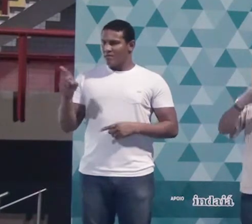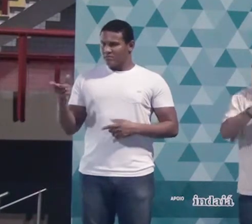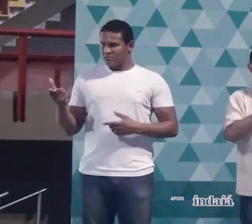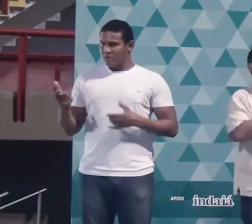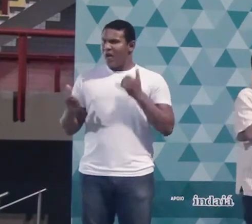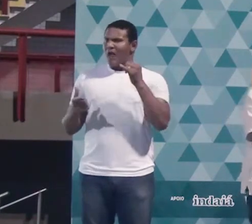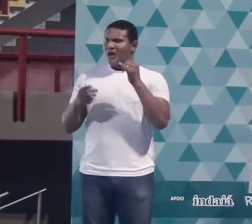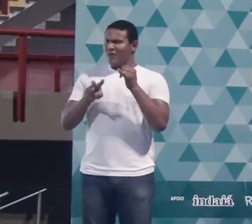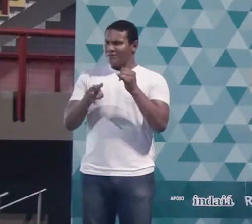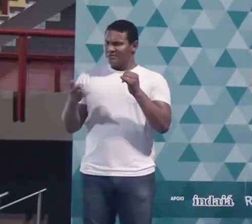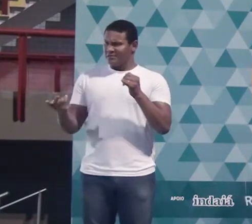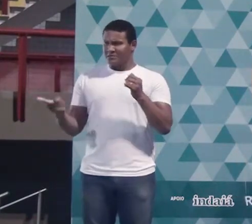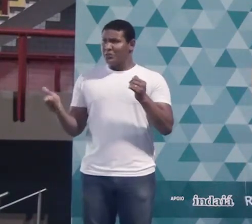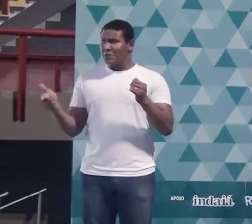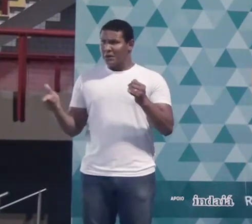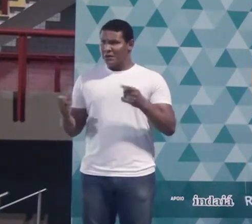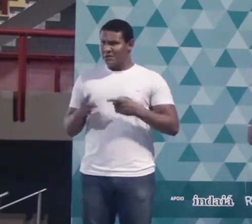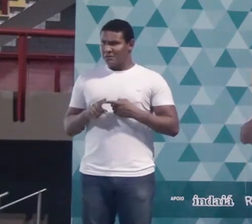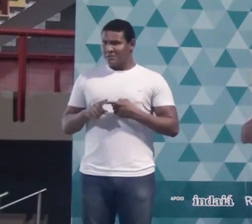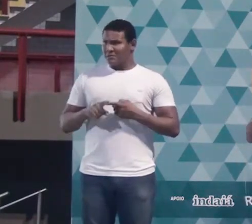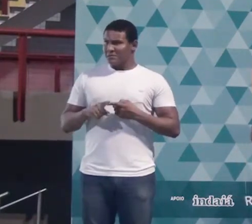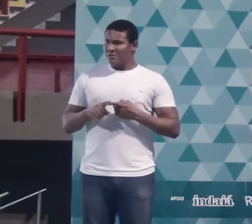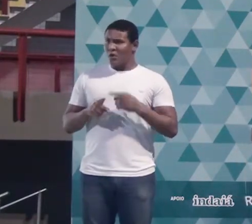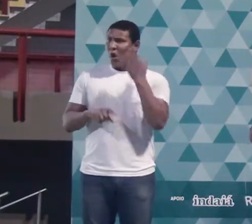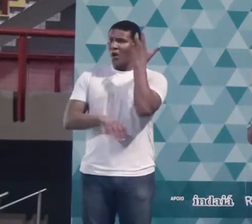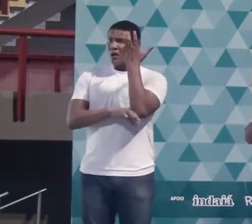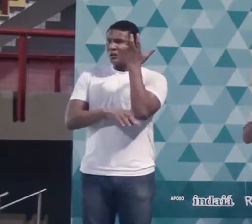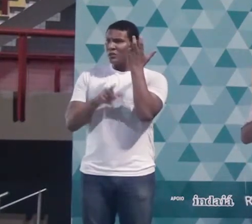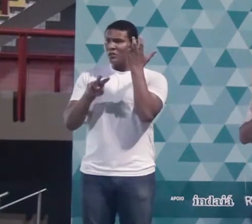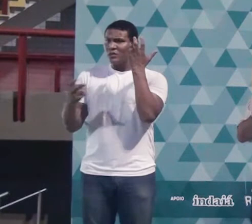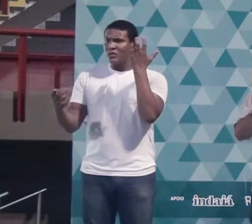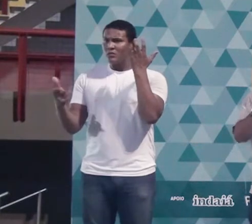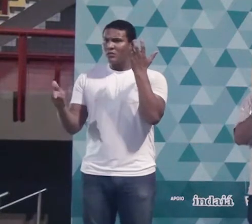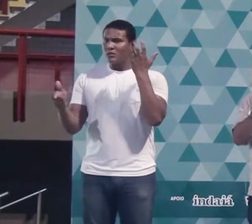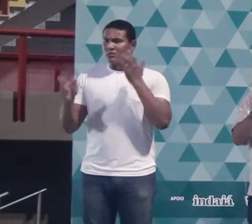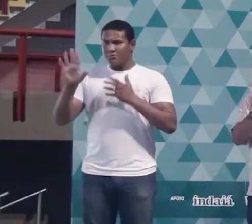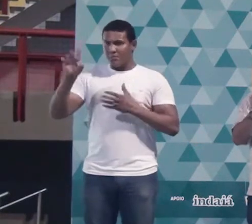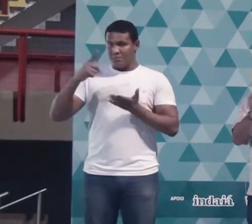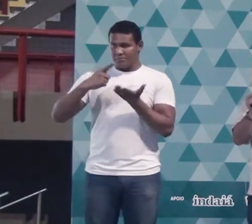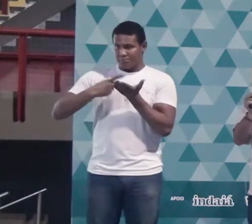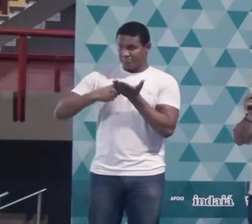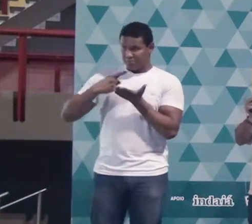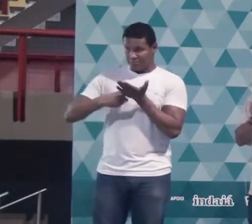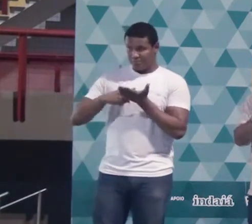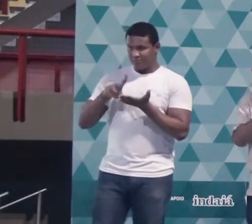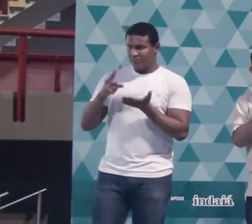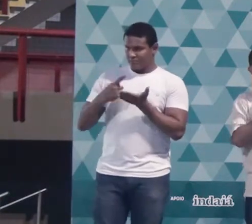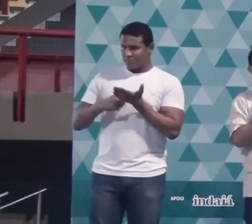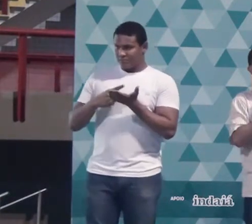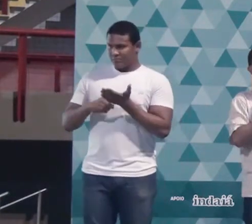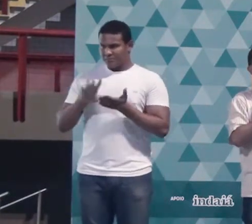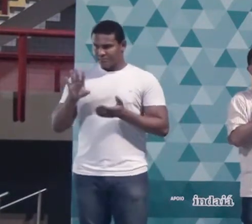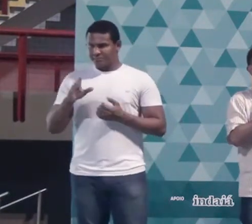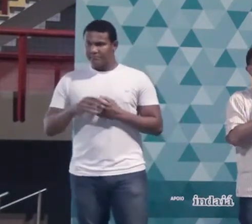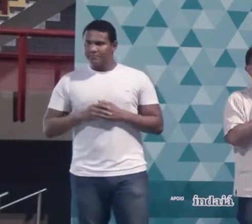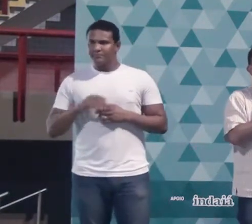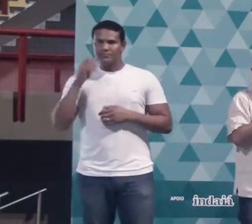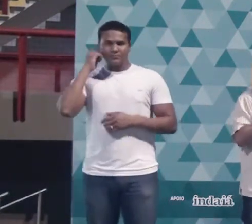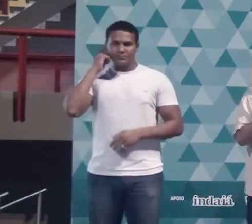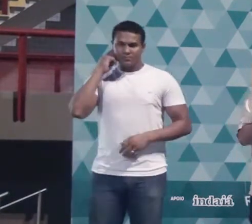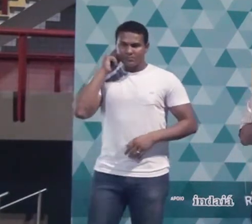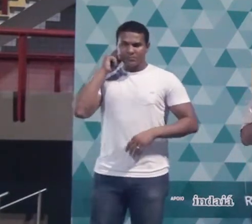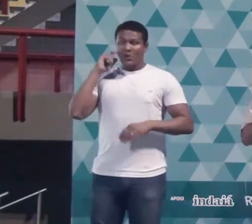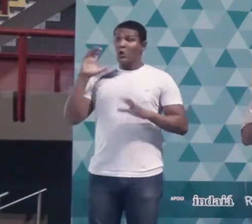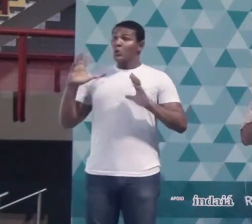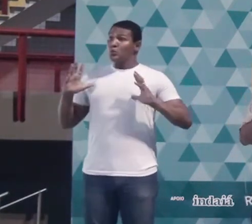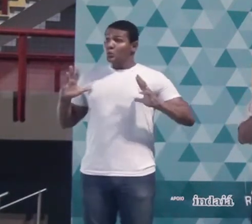de revólver, não existe antônimo de coqueiro. Meu filho, vamos entrar num acordo aqui, vamos? Entrar num acordo.